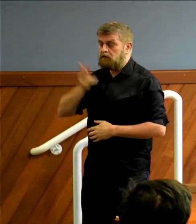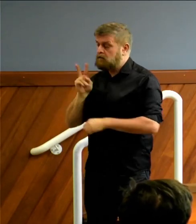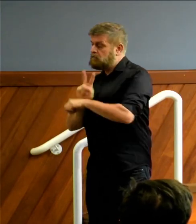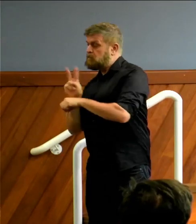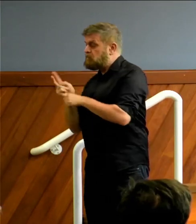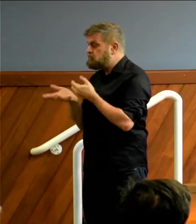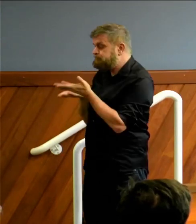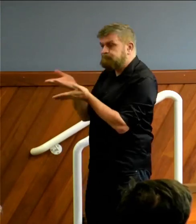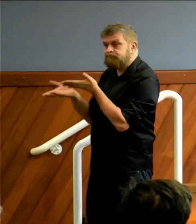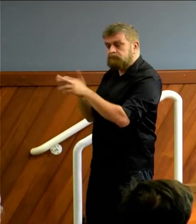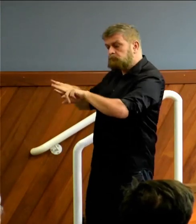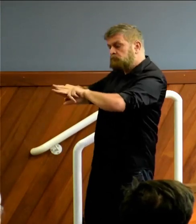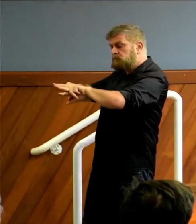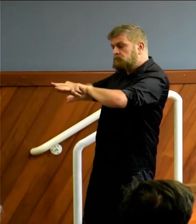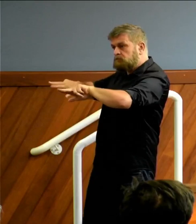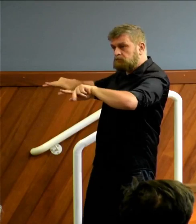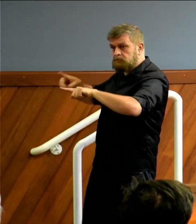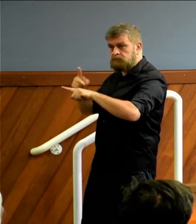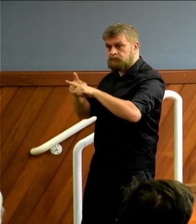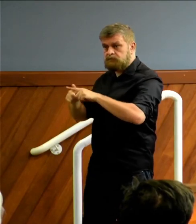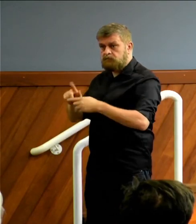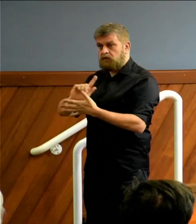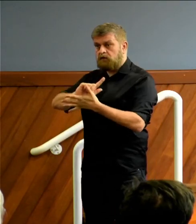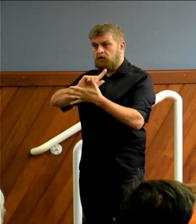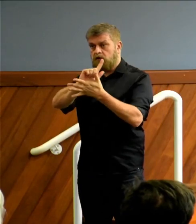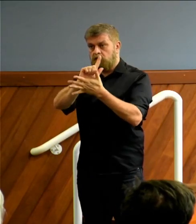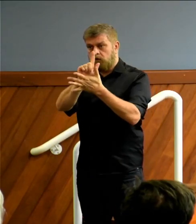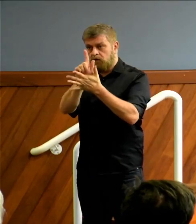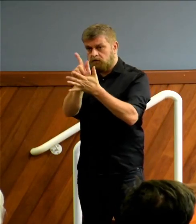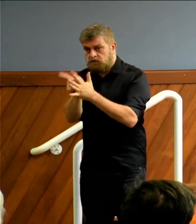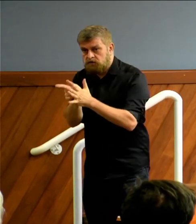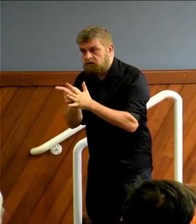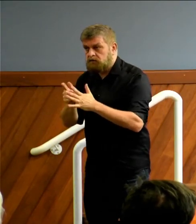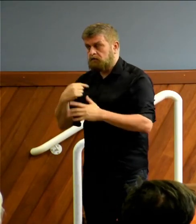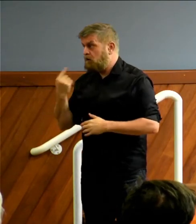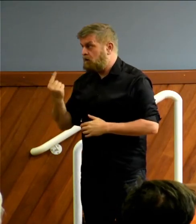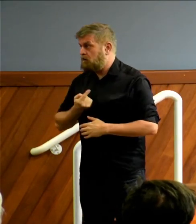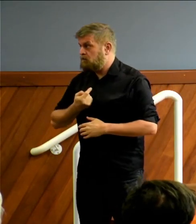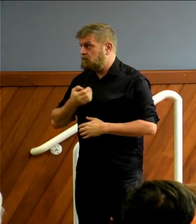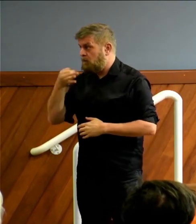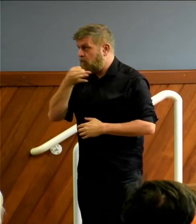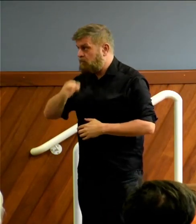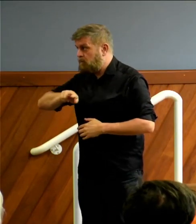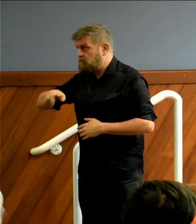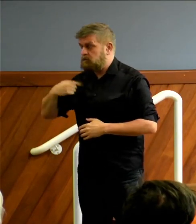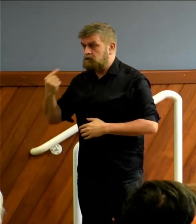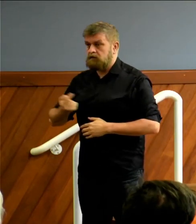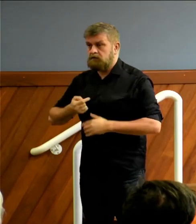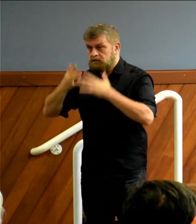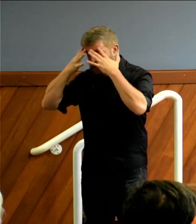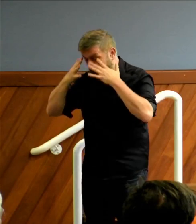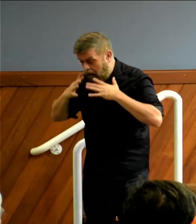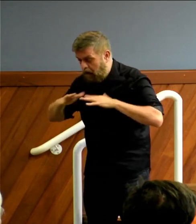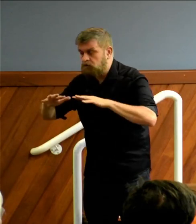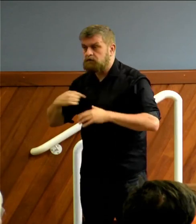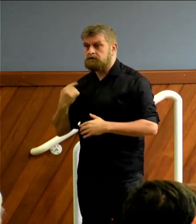tratamentos diferentes só por conta do gênero. E a gente não está falando disso. A gente está falando, muitas vezes, na nossa natureza. Até